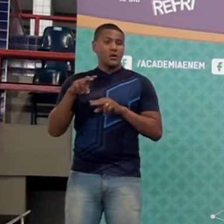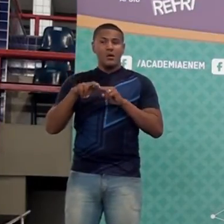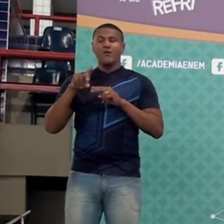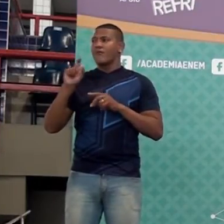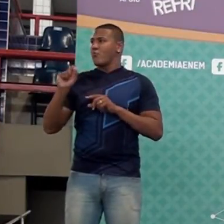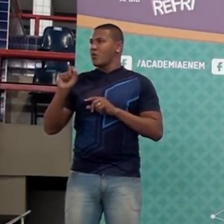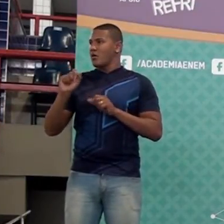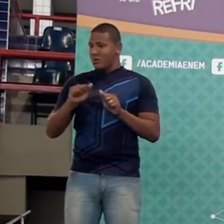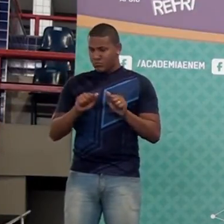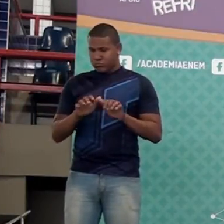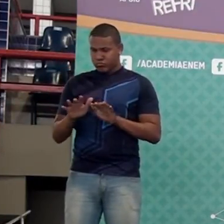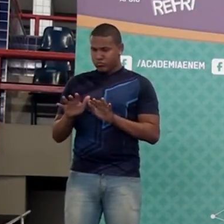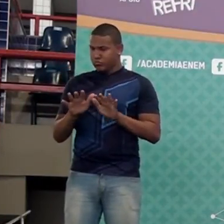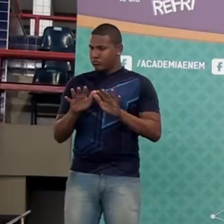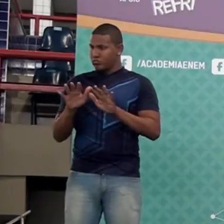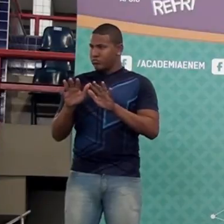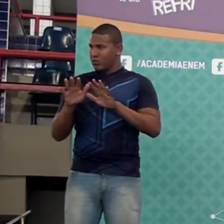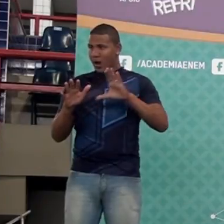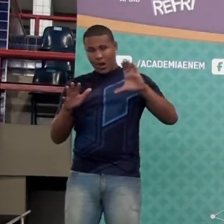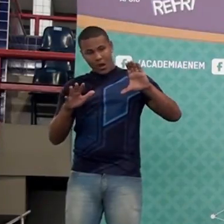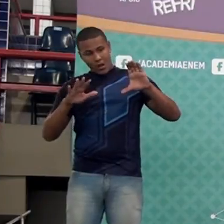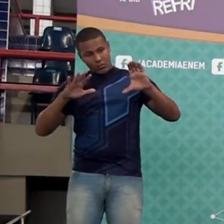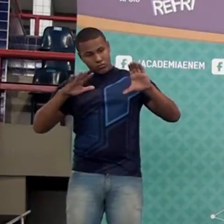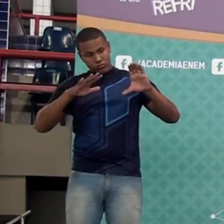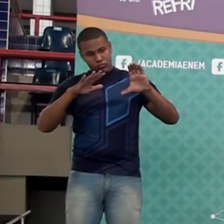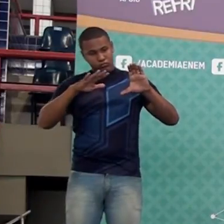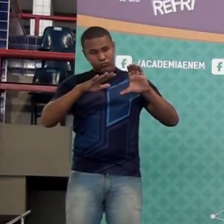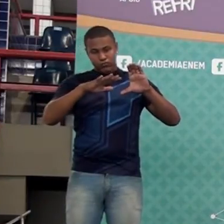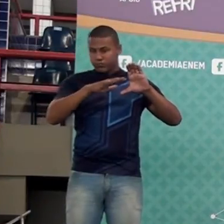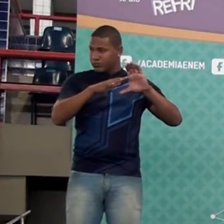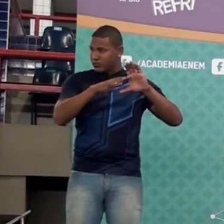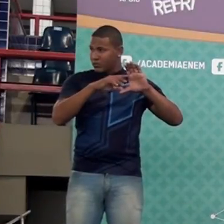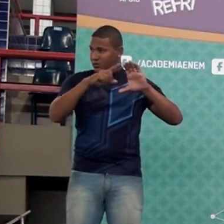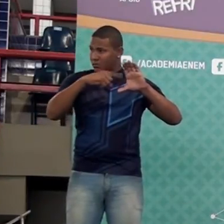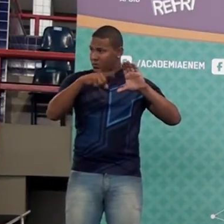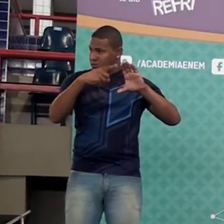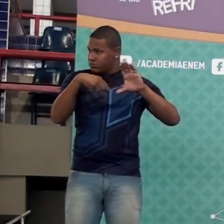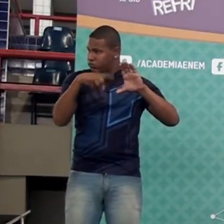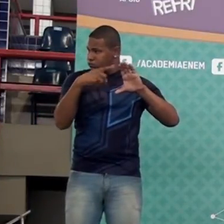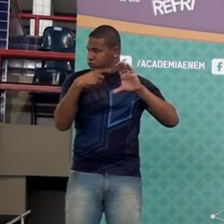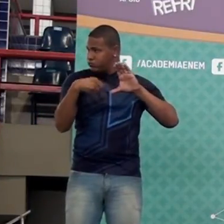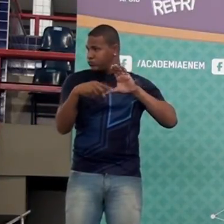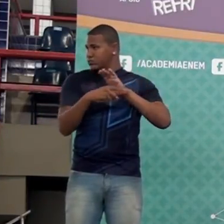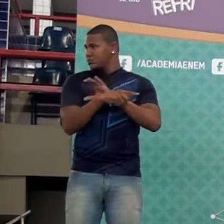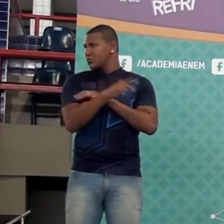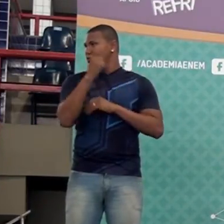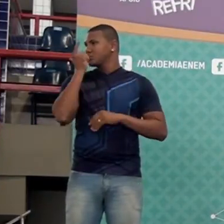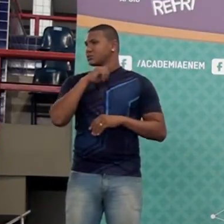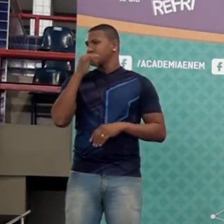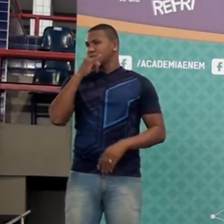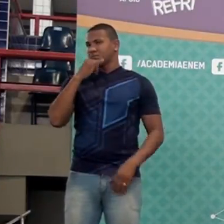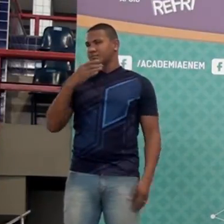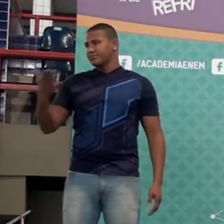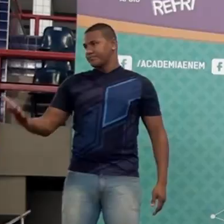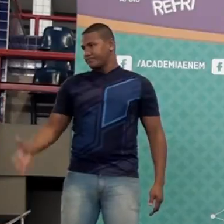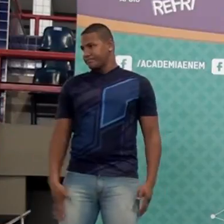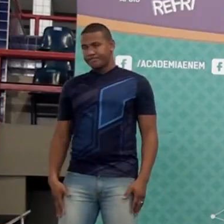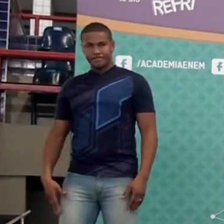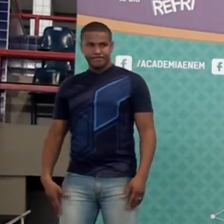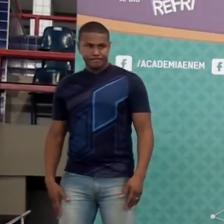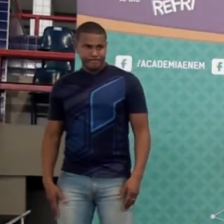de uma turbina que vai gerar eletricidade, certo? Bom, então essas são as principais